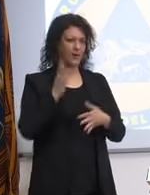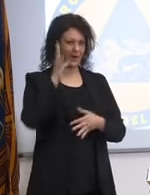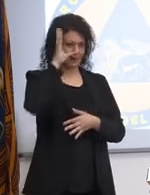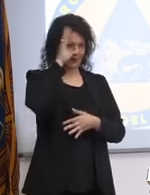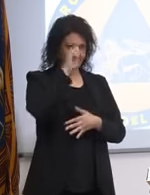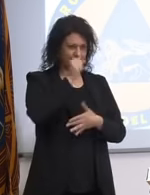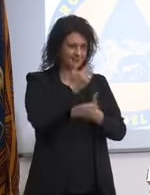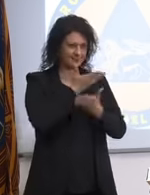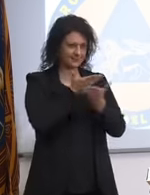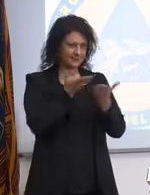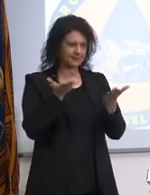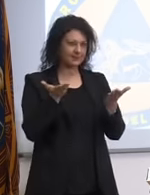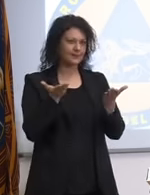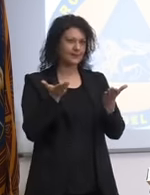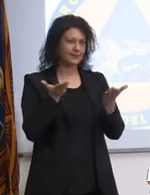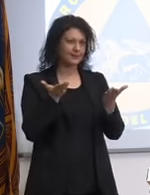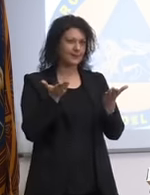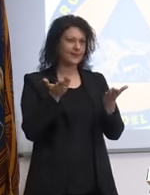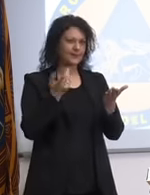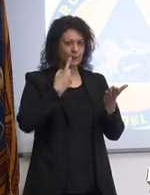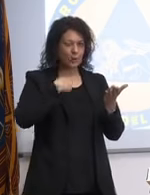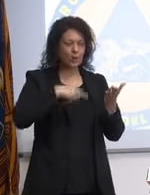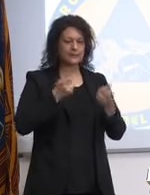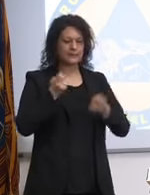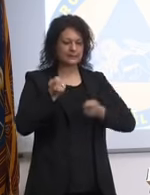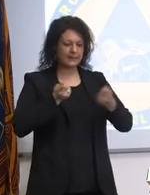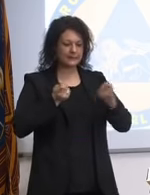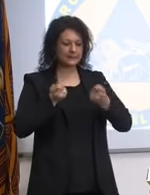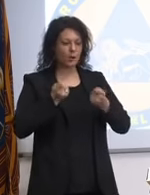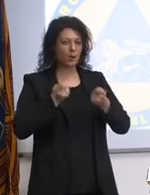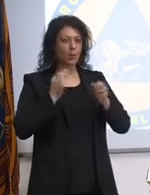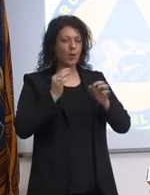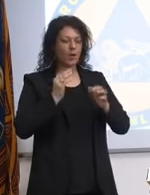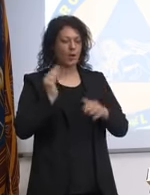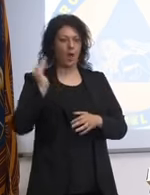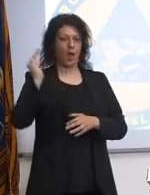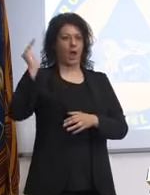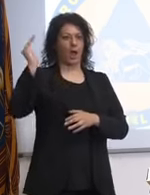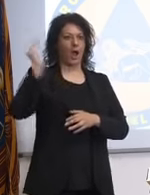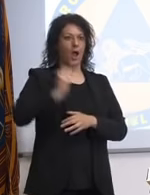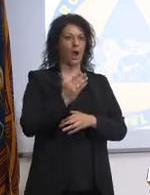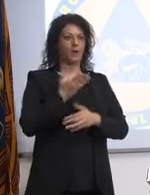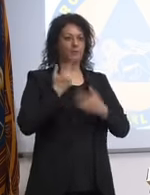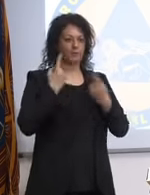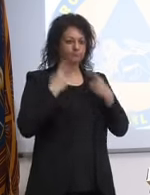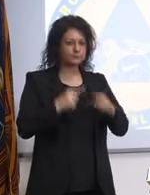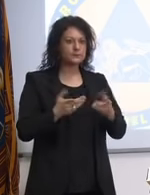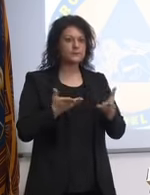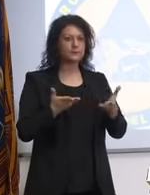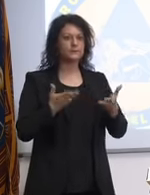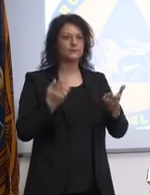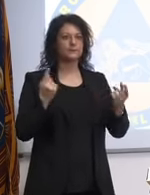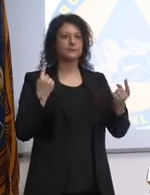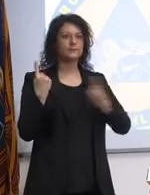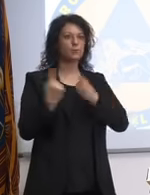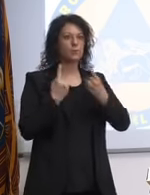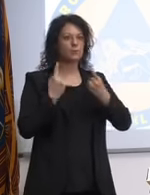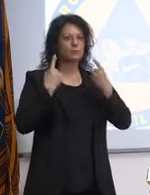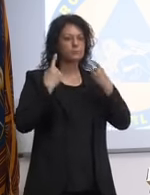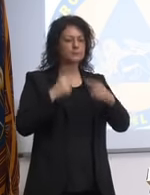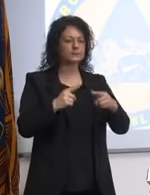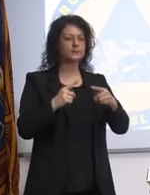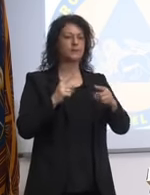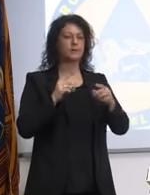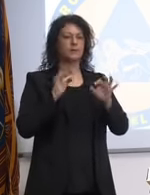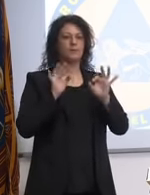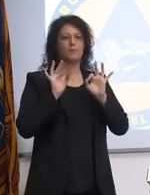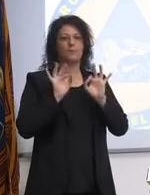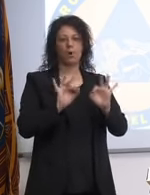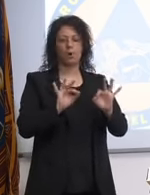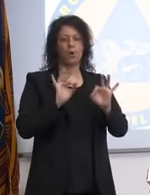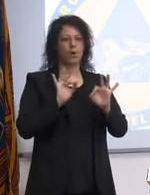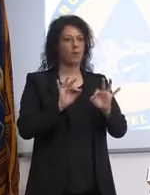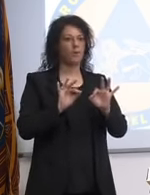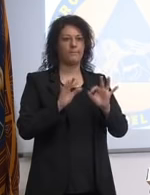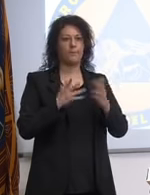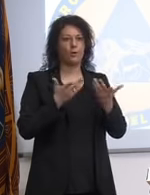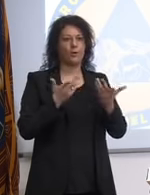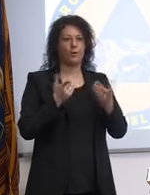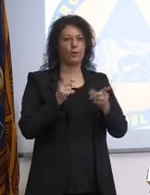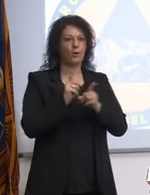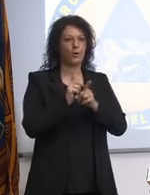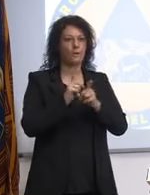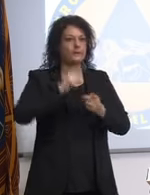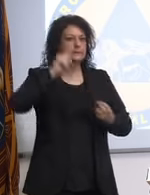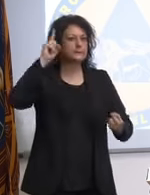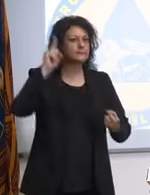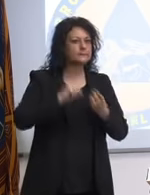famiglia, per quanta gestione ci sia, se ti arriva una roba del genere che ti mangia gli stipendi di oltre